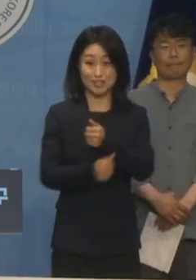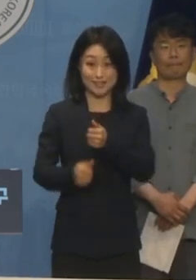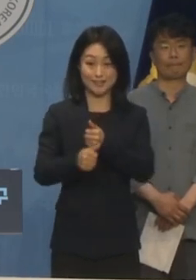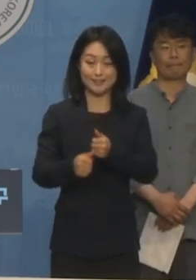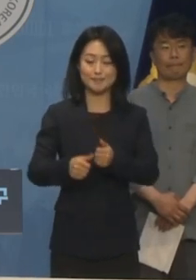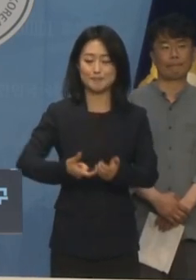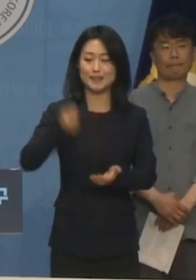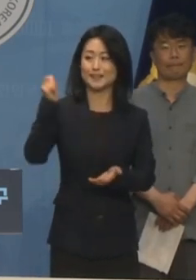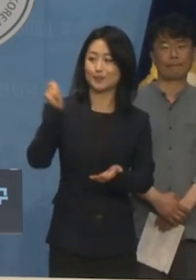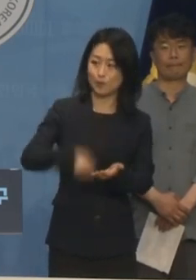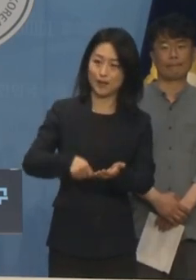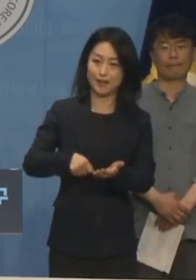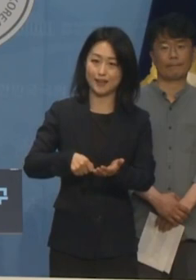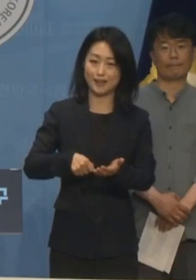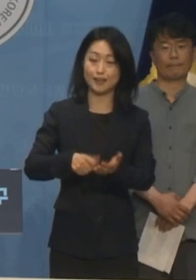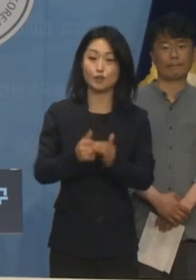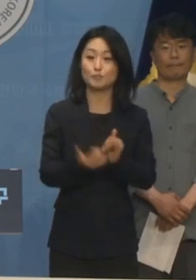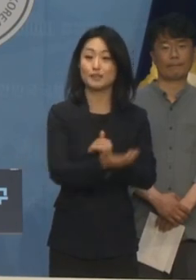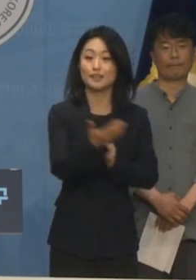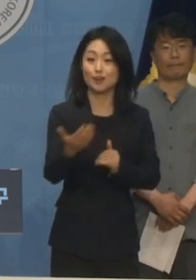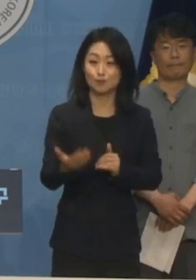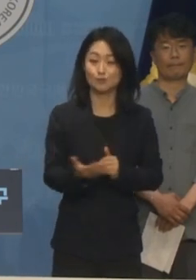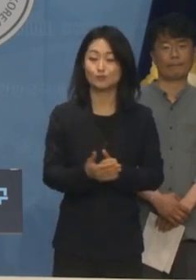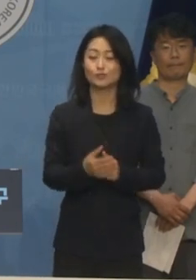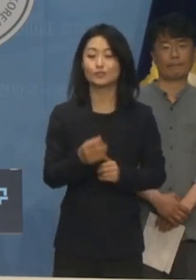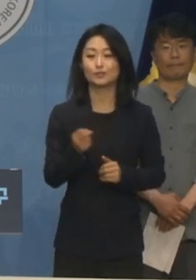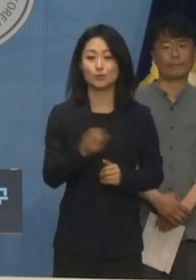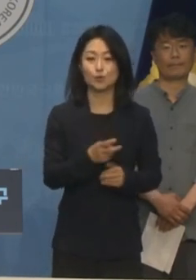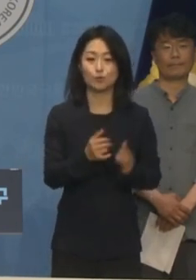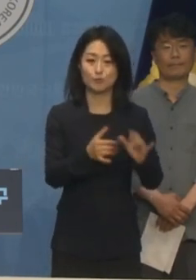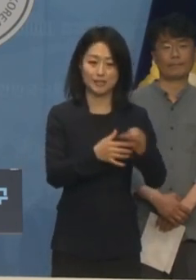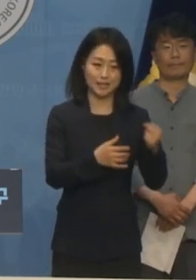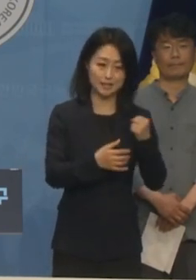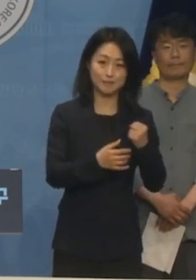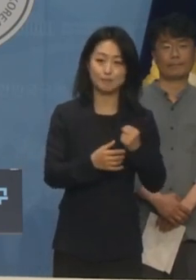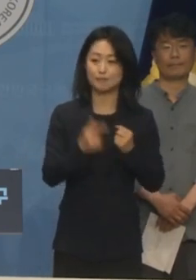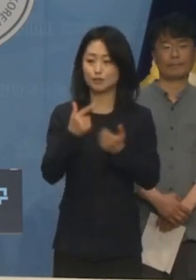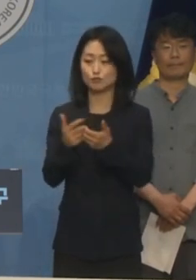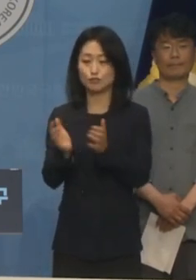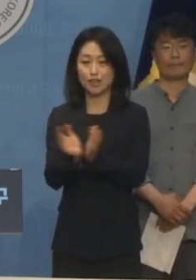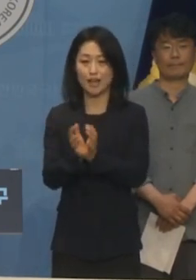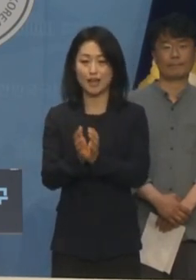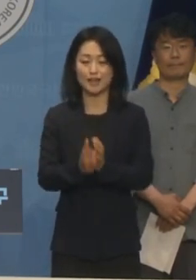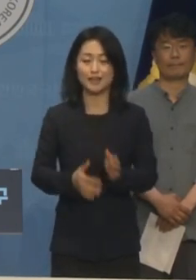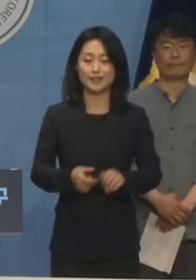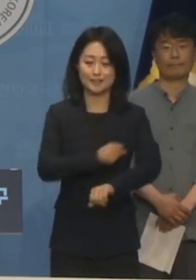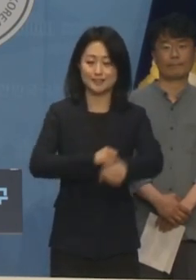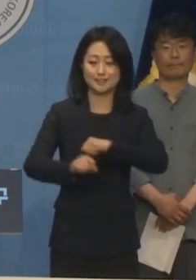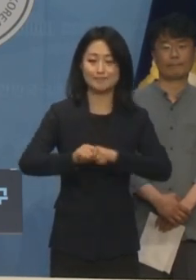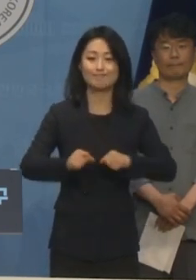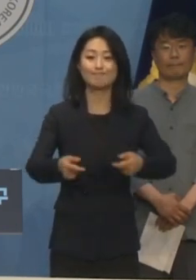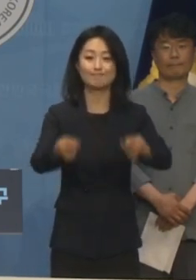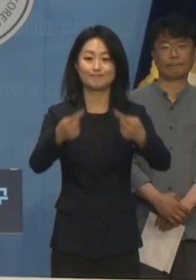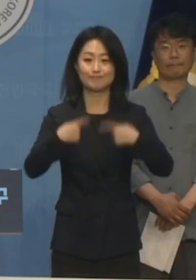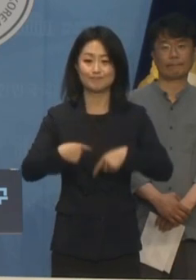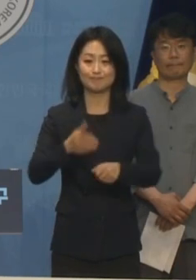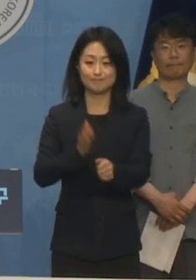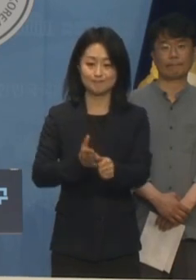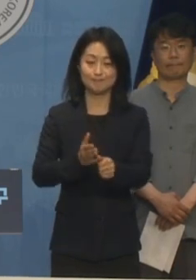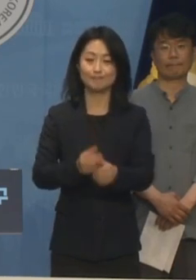수 있도록 국민의힘 또 민주당을 포함한 모든 원내 정당들의 적극적인 참여와